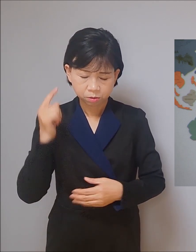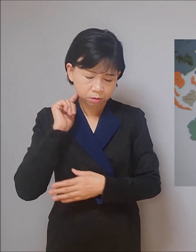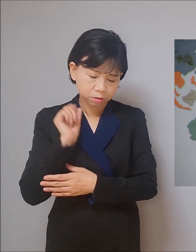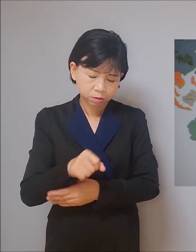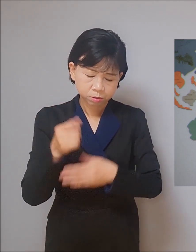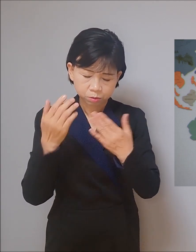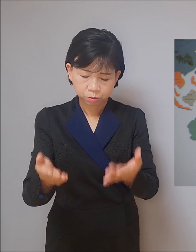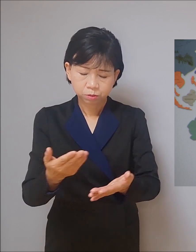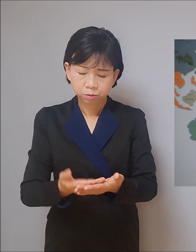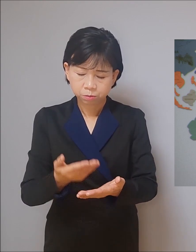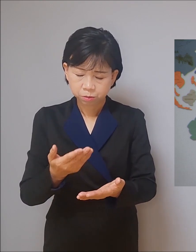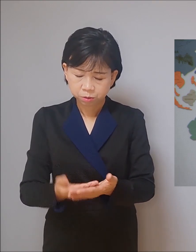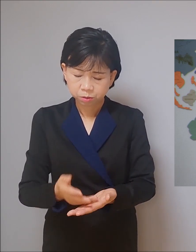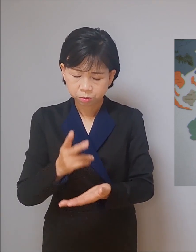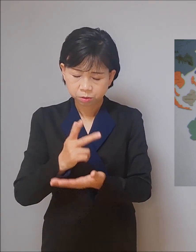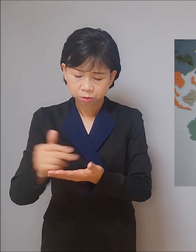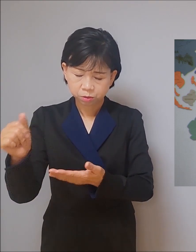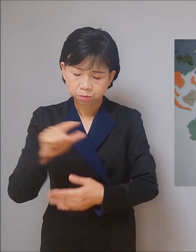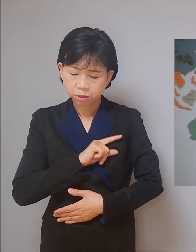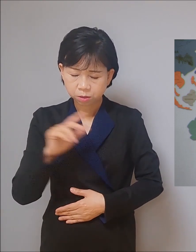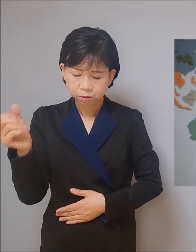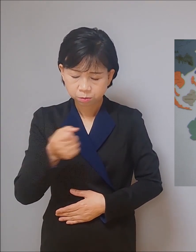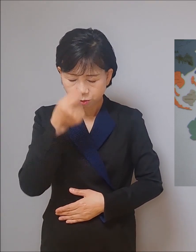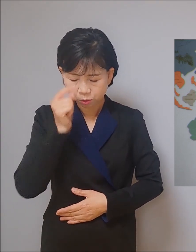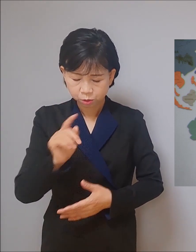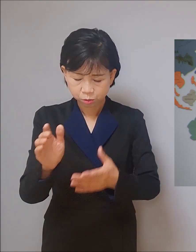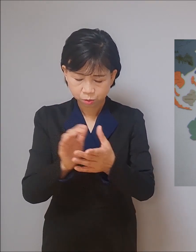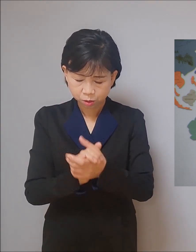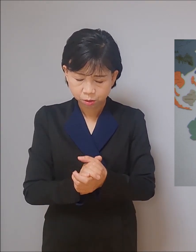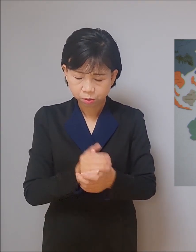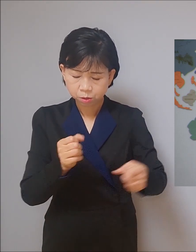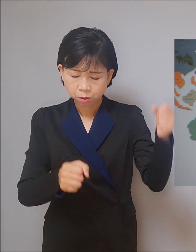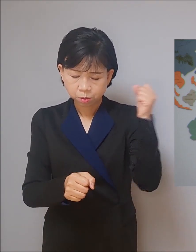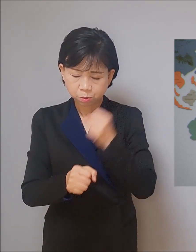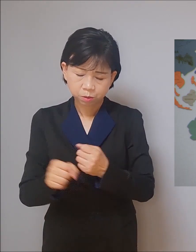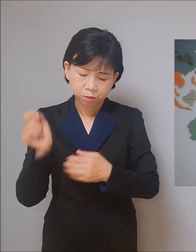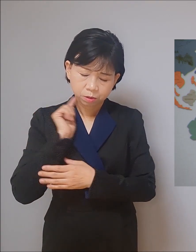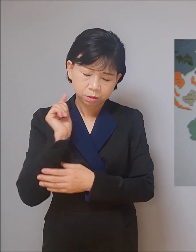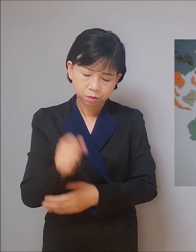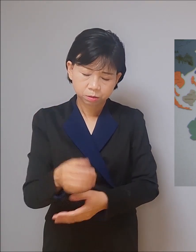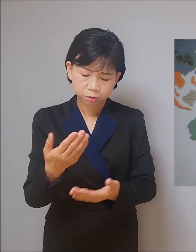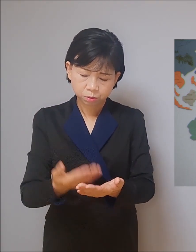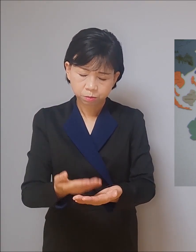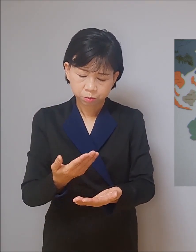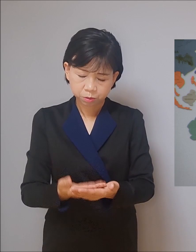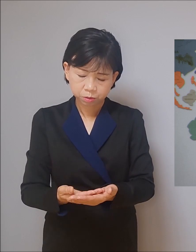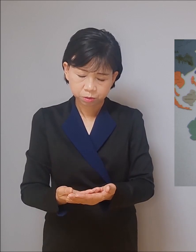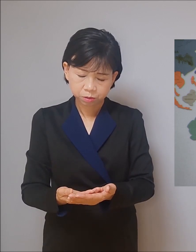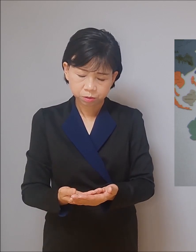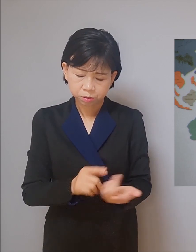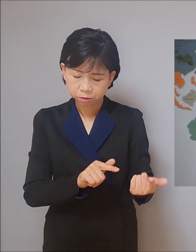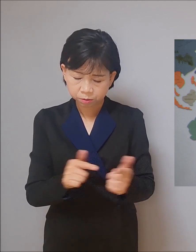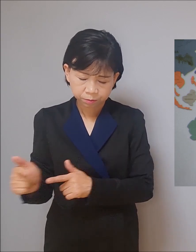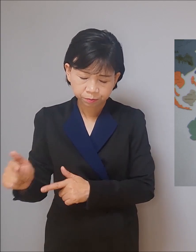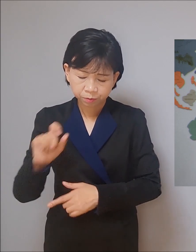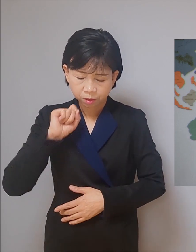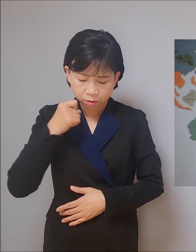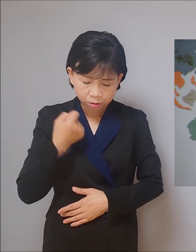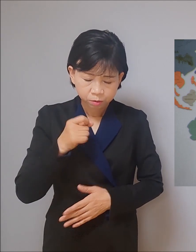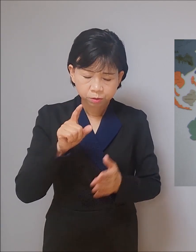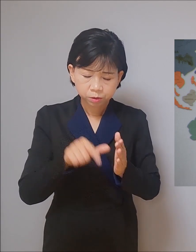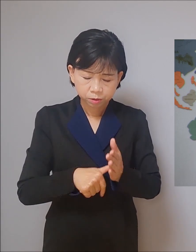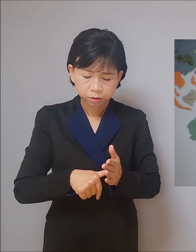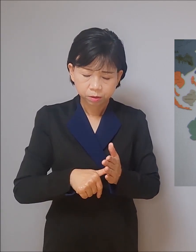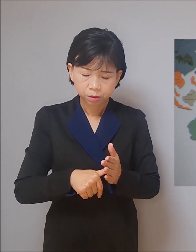허락하여 주시옵소서. 주님의 이름으로 기도하오니 회복을 허락하여 주시옵소서. 이렇게 저렇게 어려운 시간들